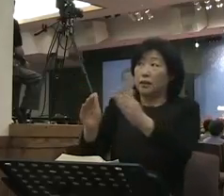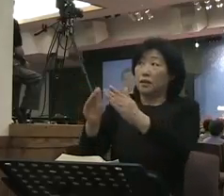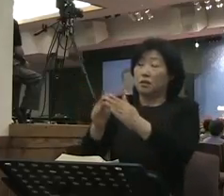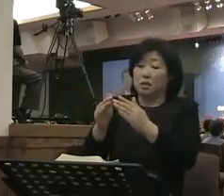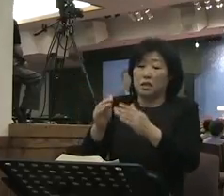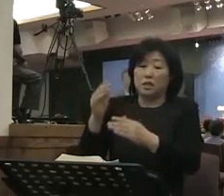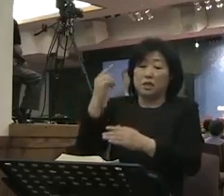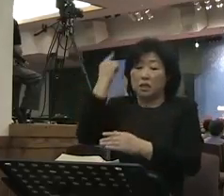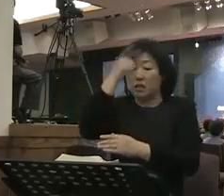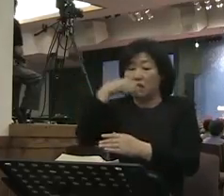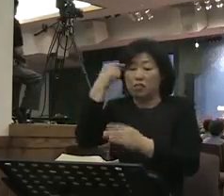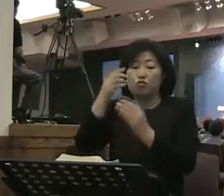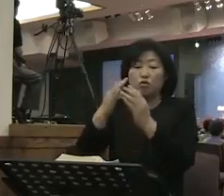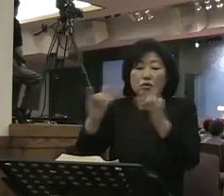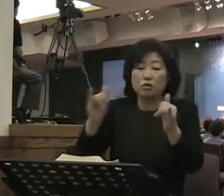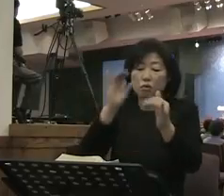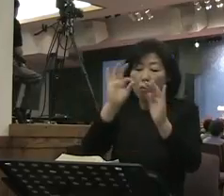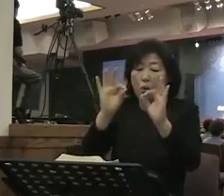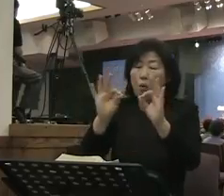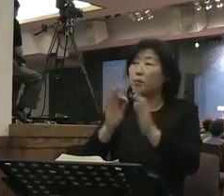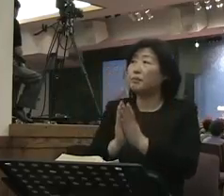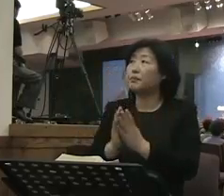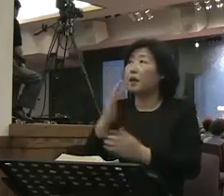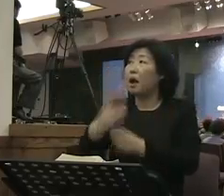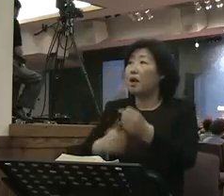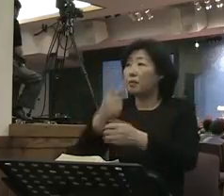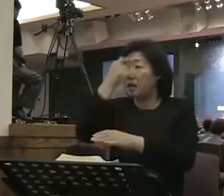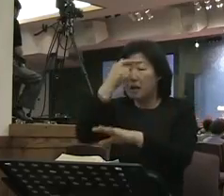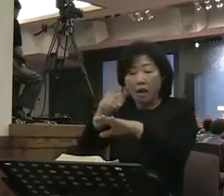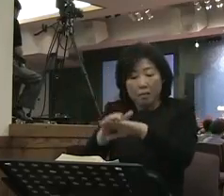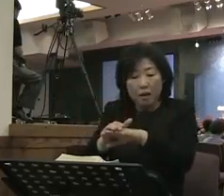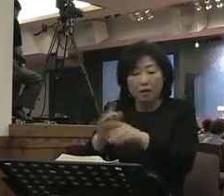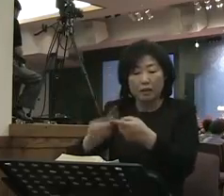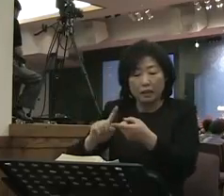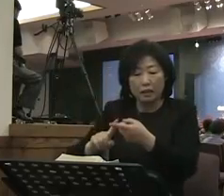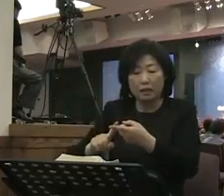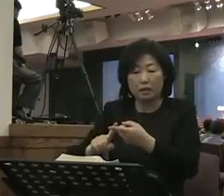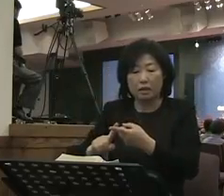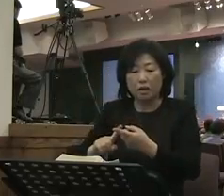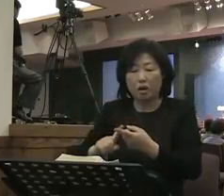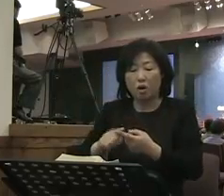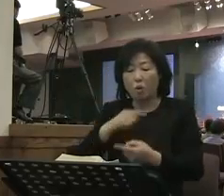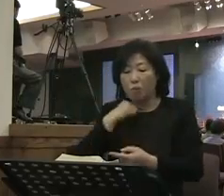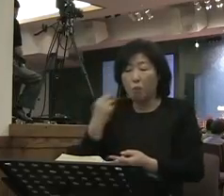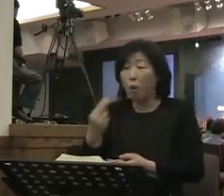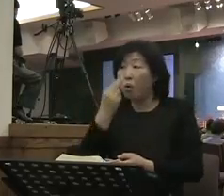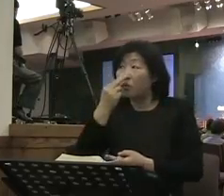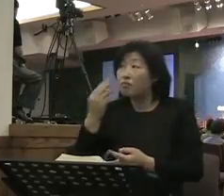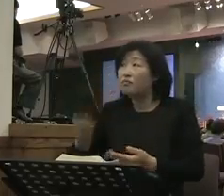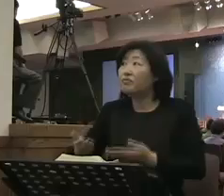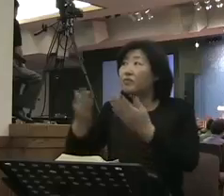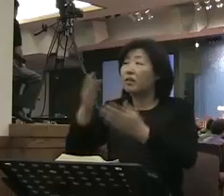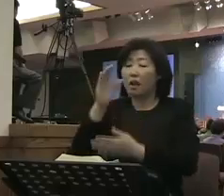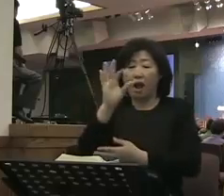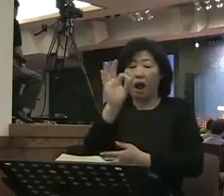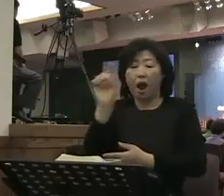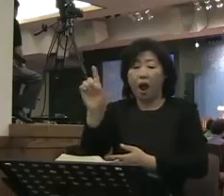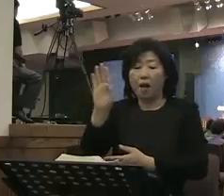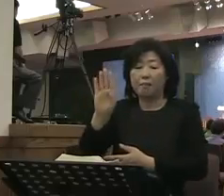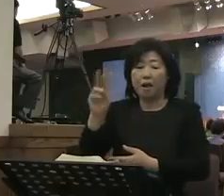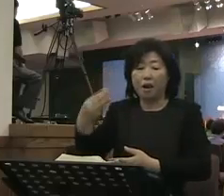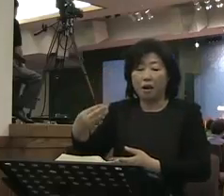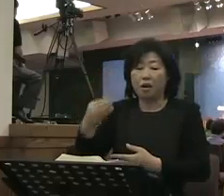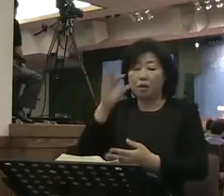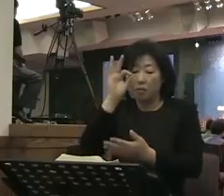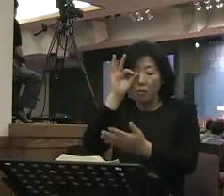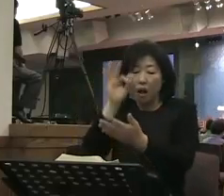인물들을 보세요. 하나님을 예배하는 데에 목숨을 걸었던 아벨이 보입니다. 하나님을 기쁘시게 하며